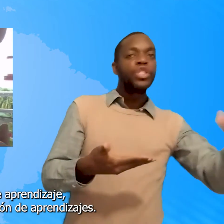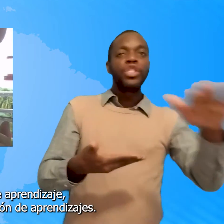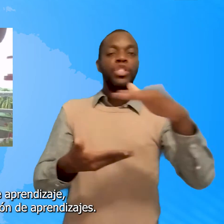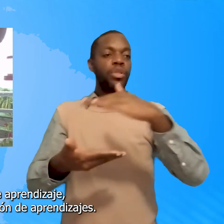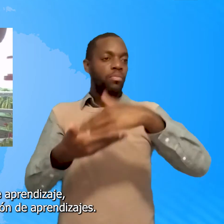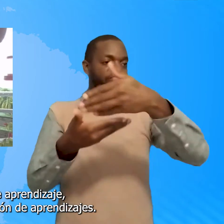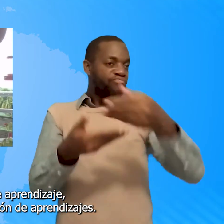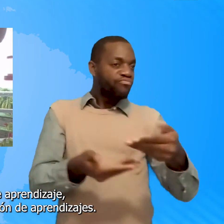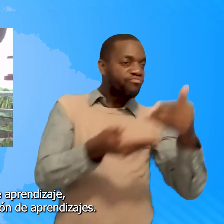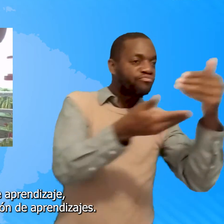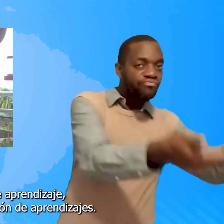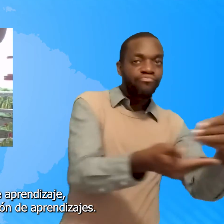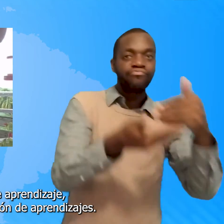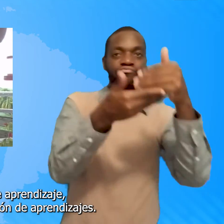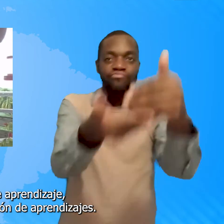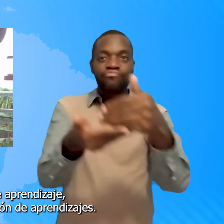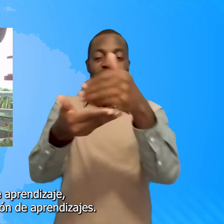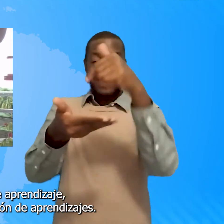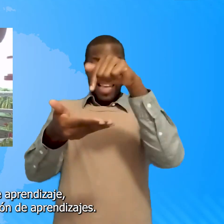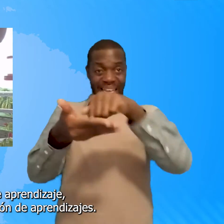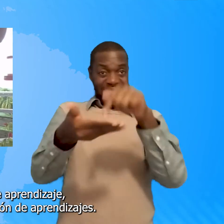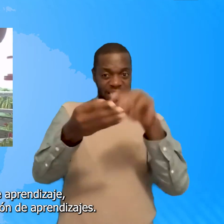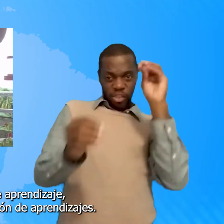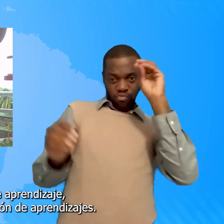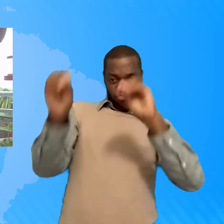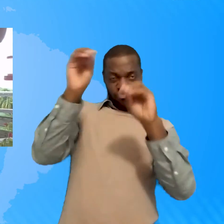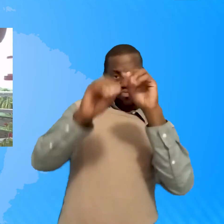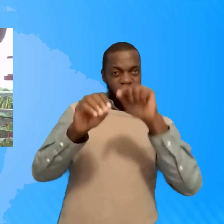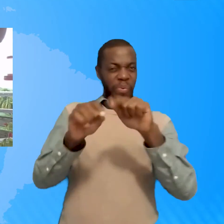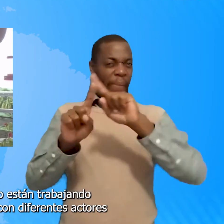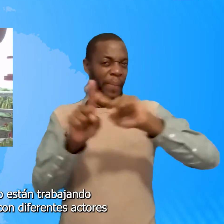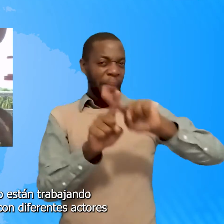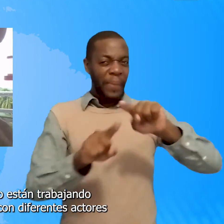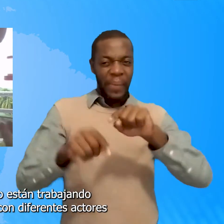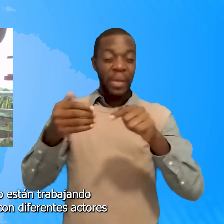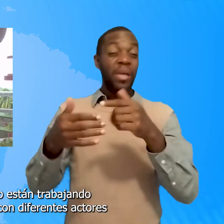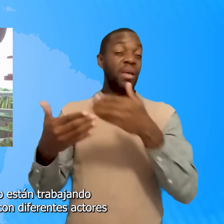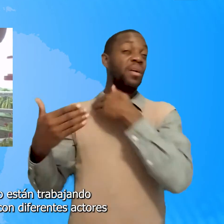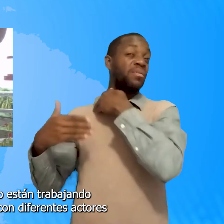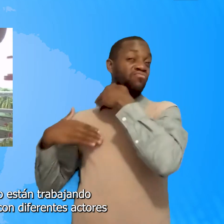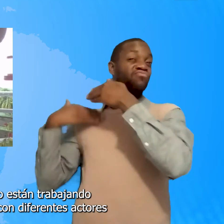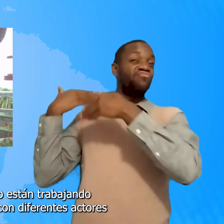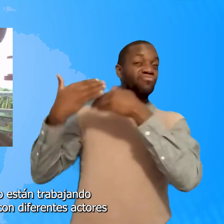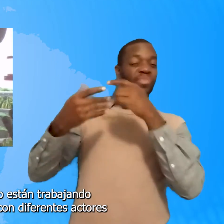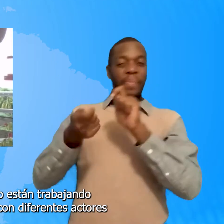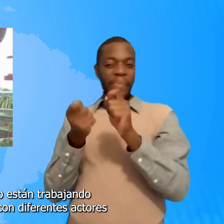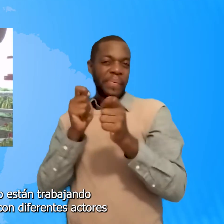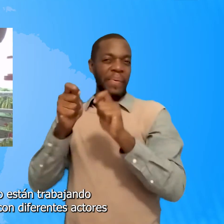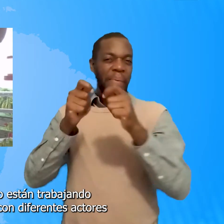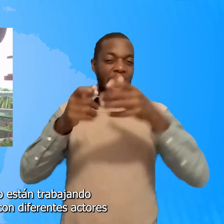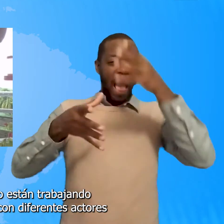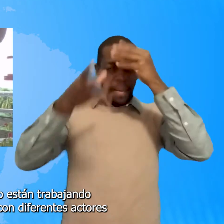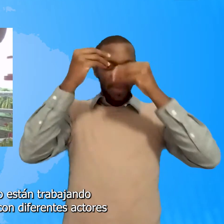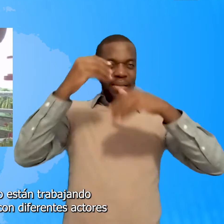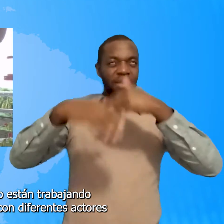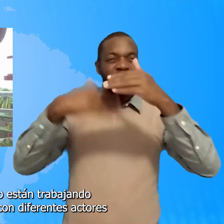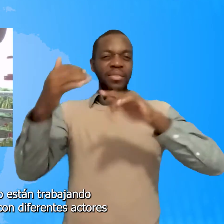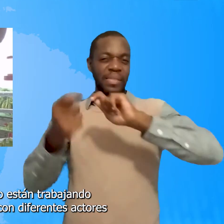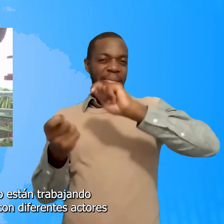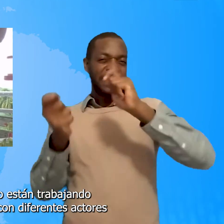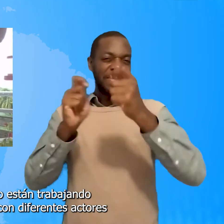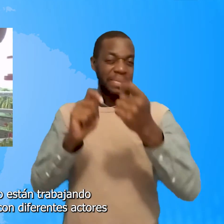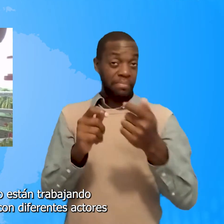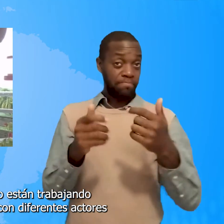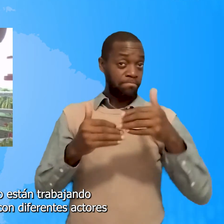el año, un montón de los años y un montón de aprendizajes. Y en este momento están trabajando de manera conjunta